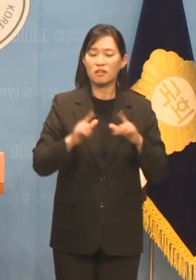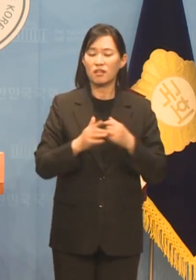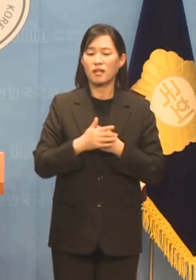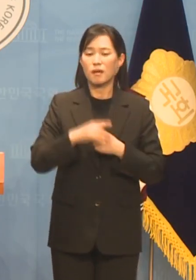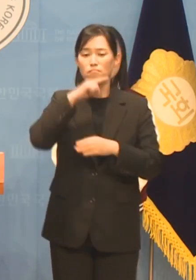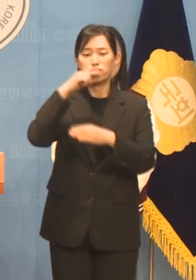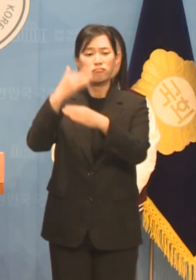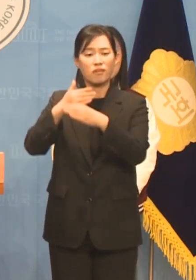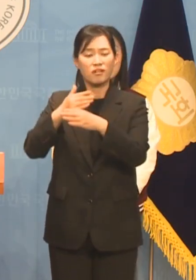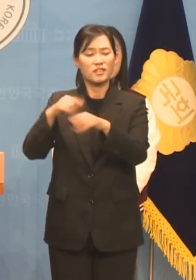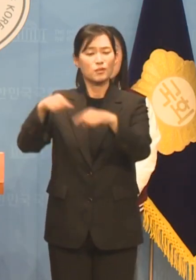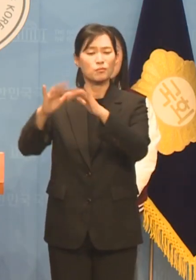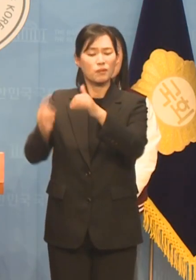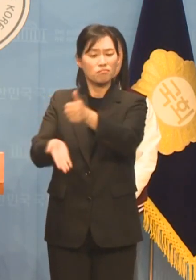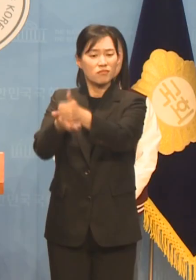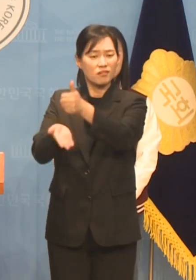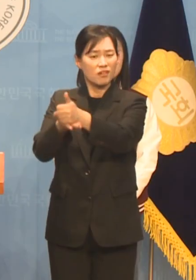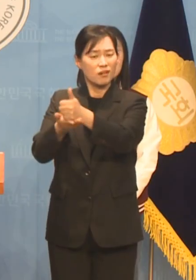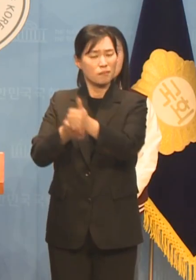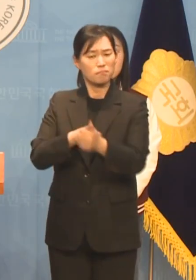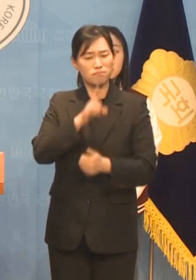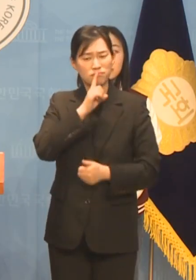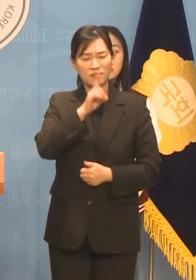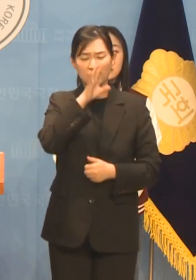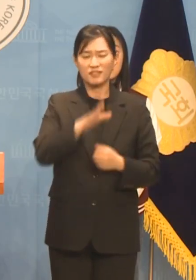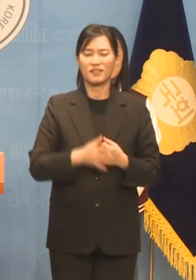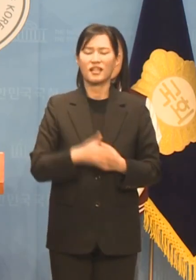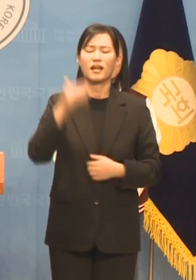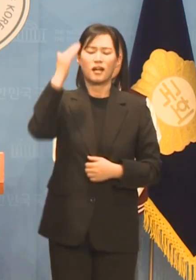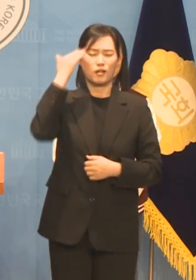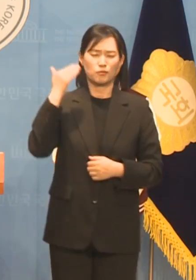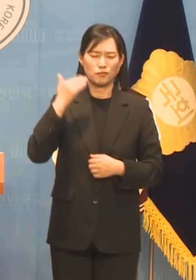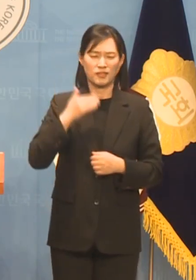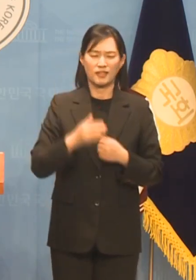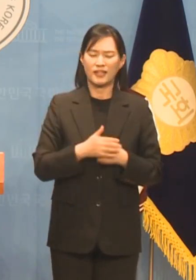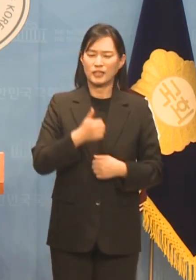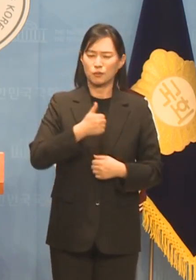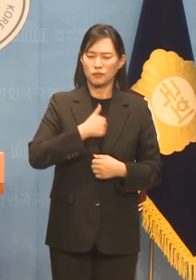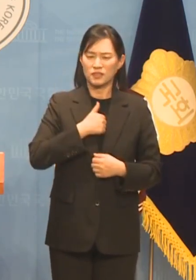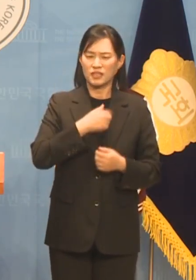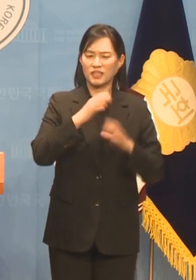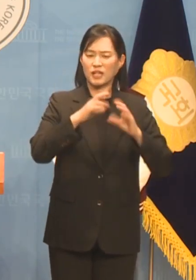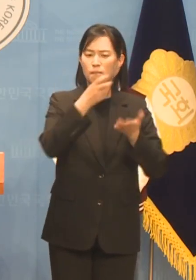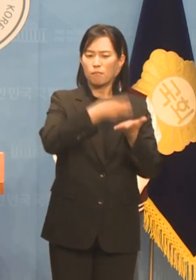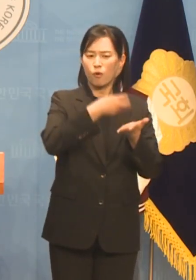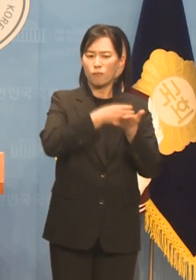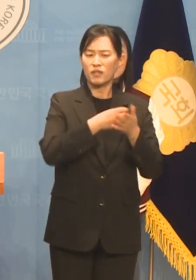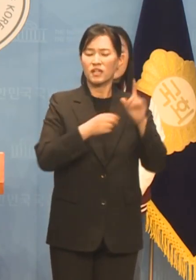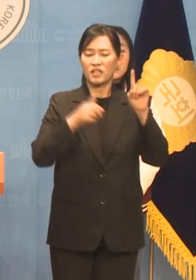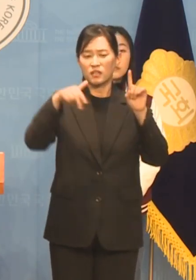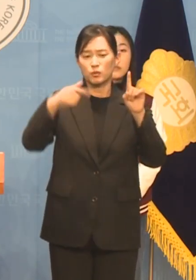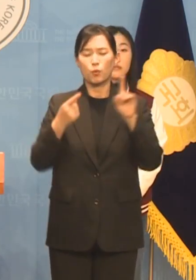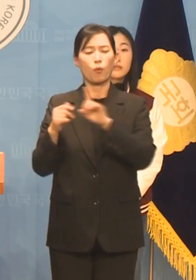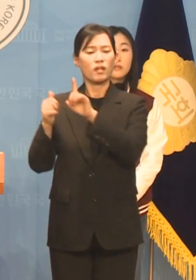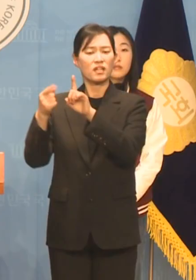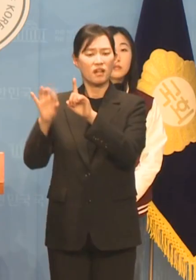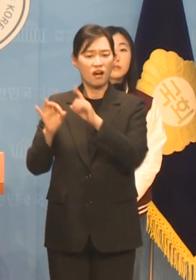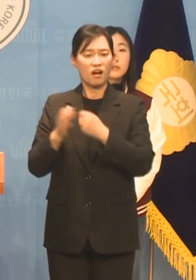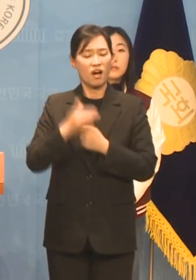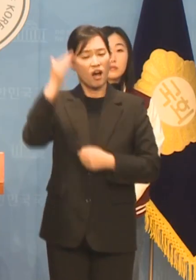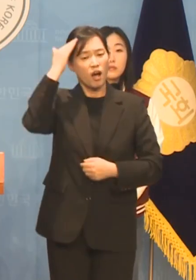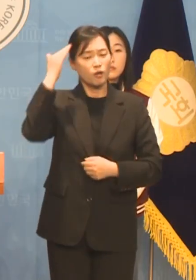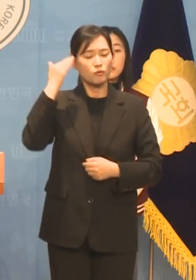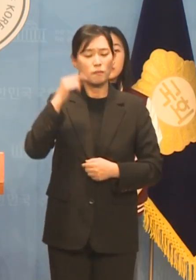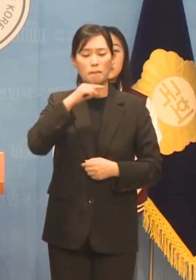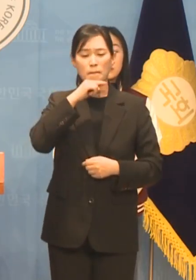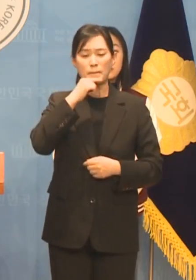독재국가의 지도자를 찬양하며 환영할 수 있겠습니까? 이는 대한민국의 정체성인 헌법 제1조 1항 대한민국은